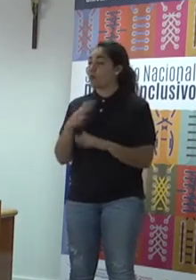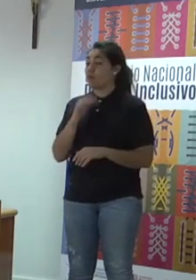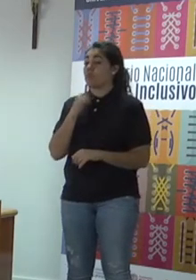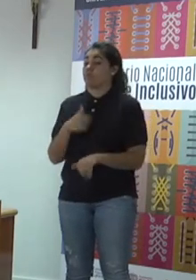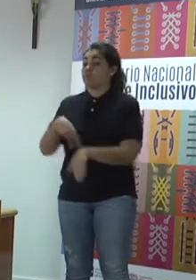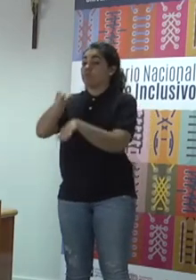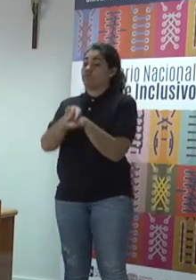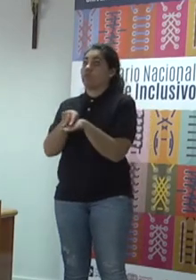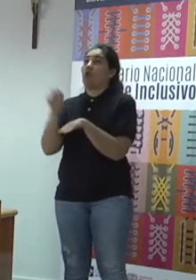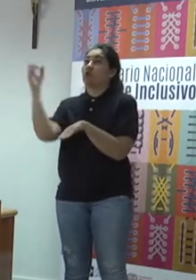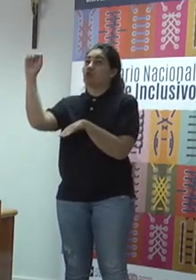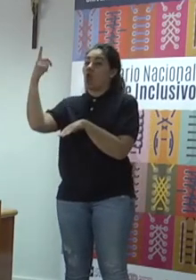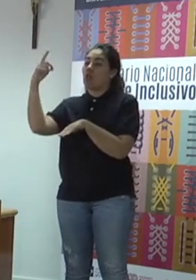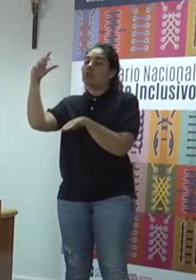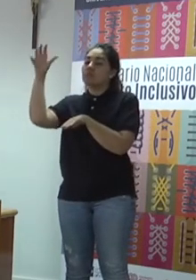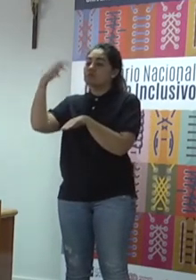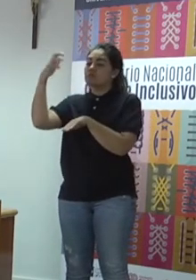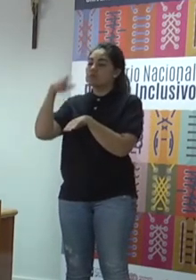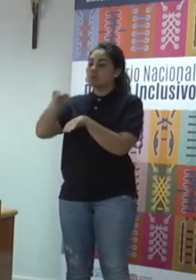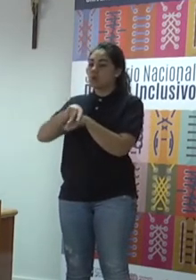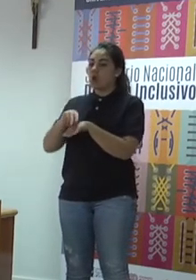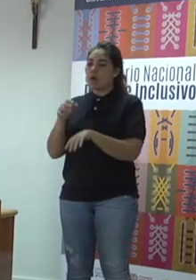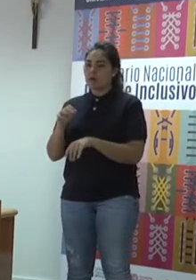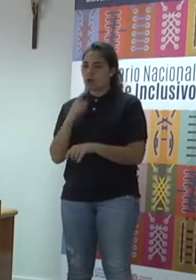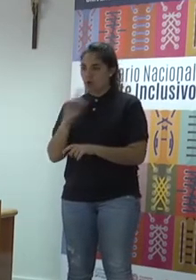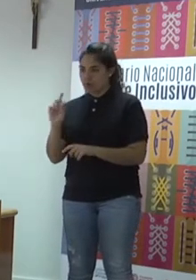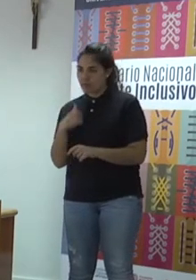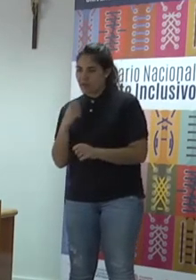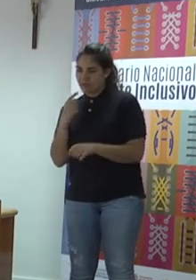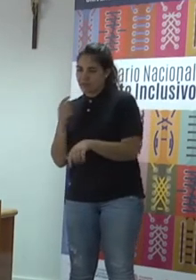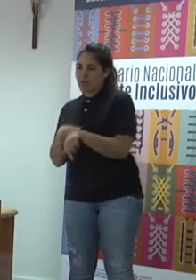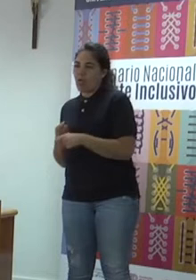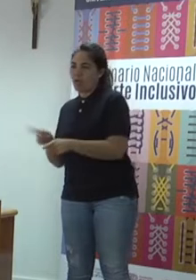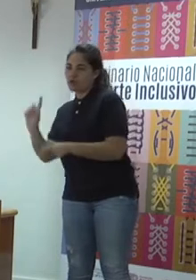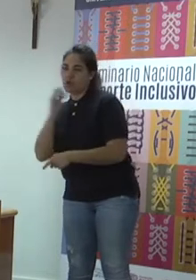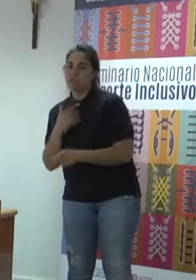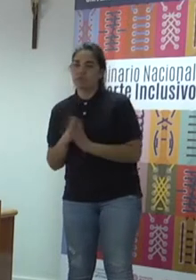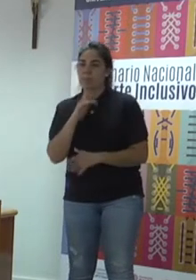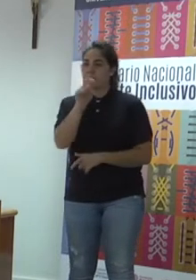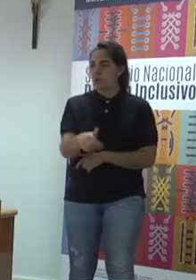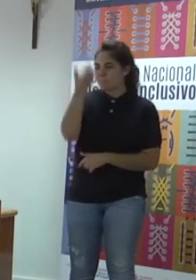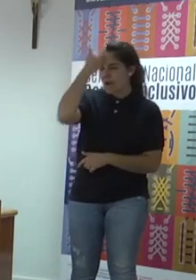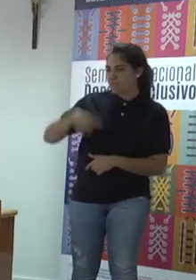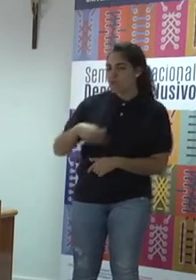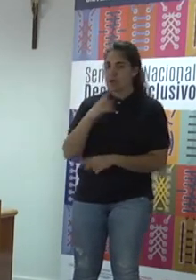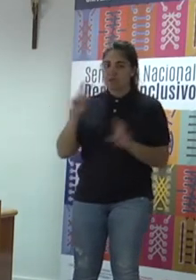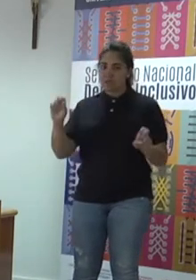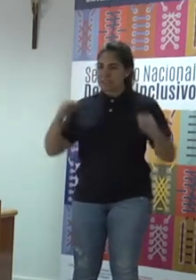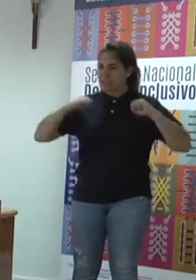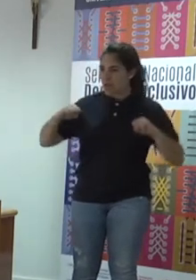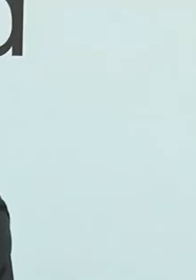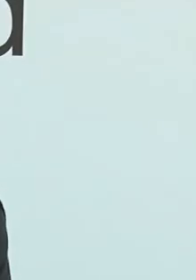sol, por ejemplo, o a dedicar a una persona con parálisis cerebral a que entre en el lanzamiento, por ejemplo, ¿no? Ayudándole. Entonces, creo que tiene mucho